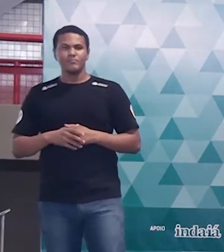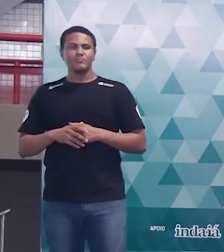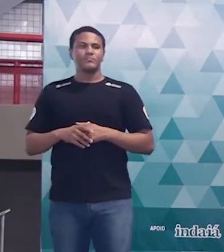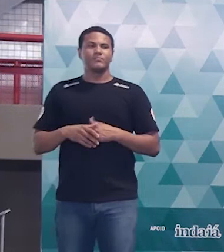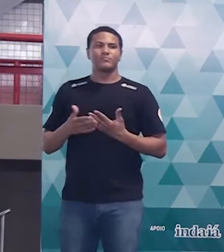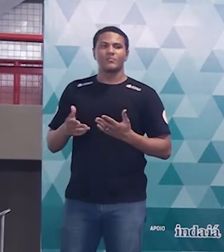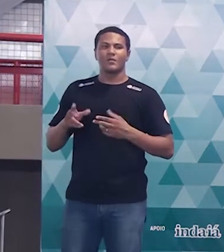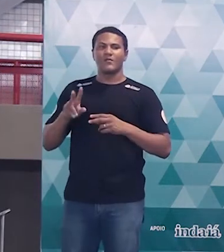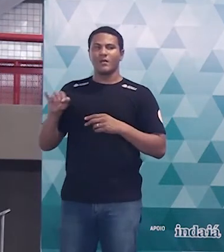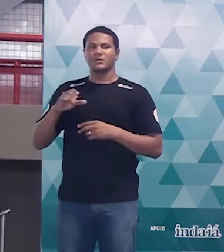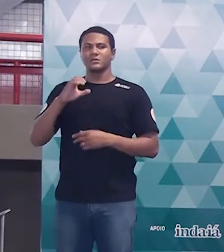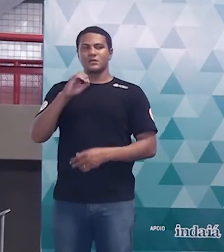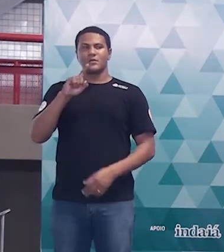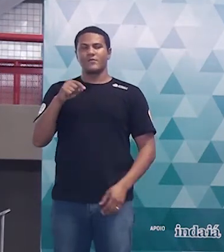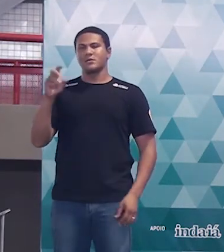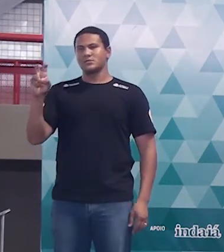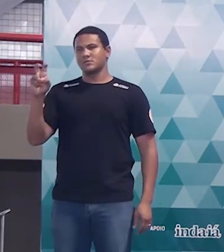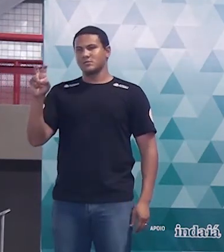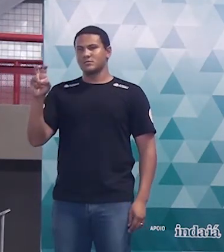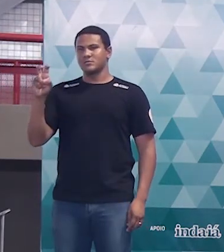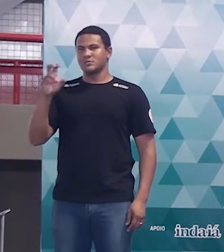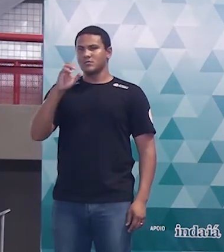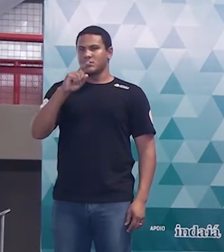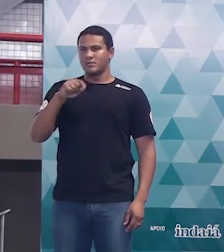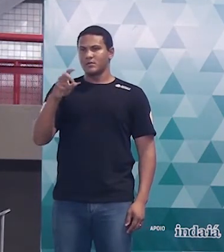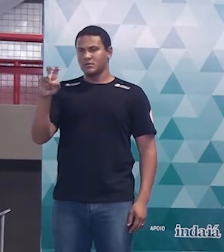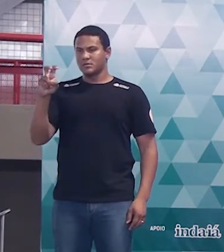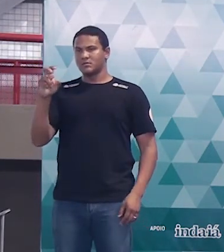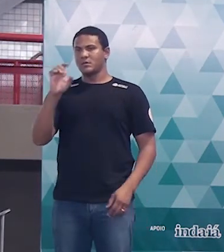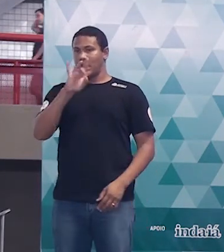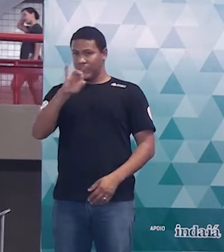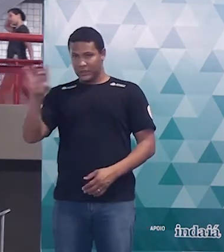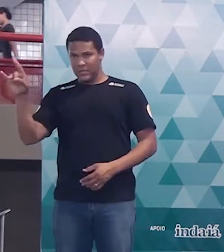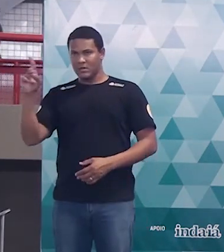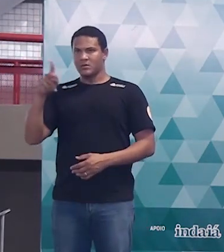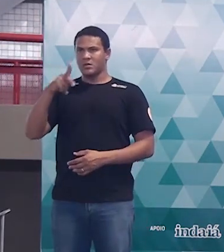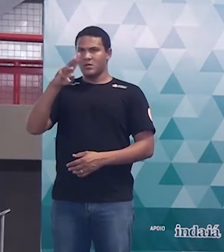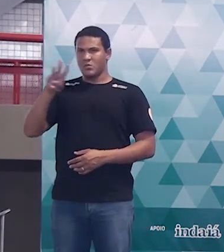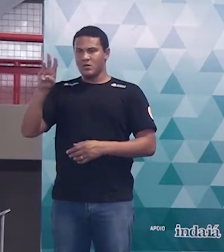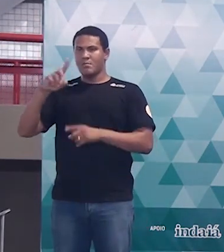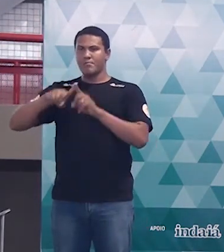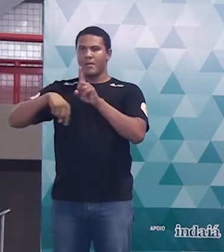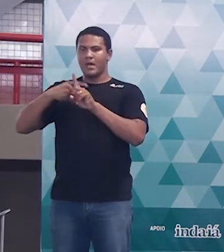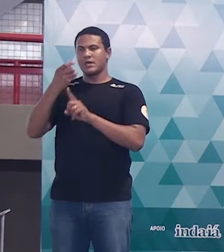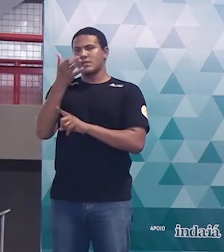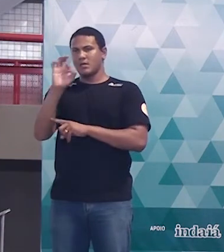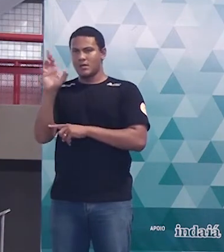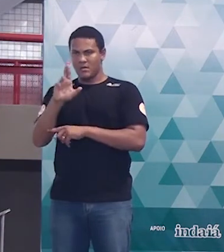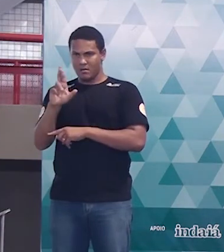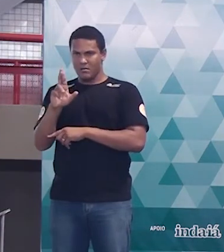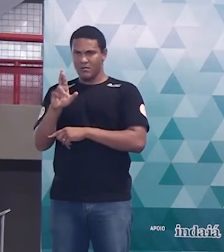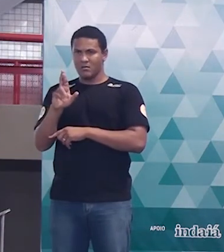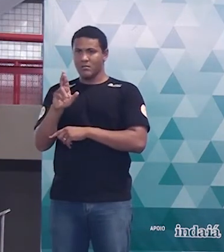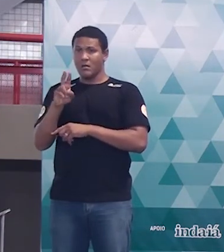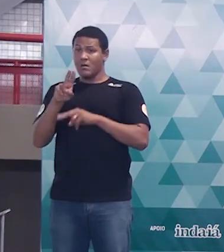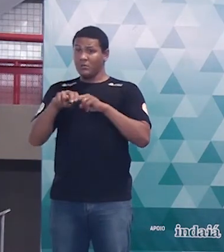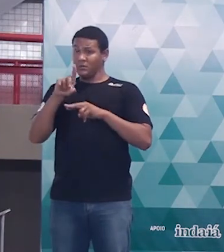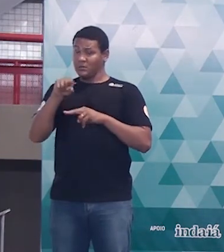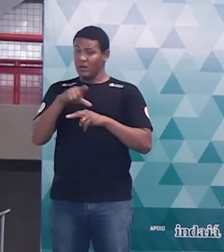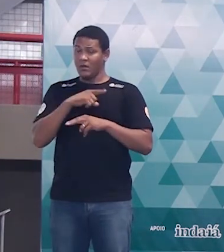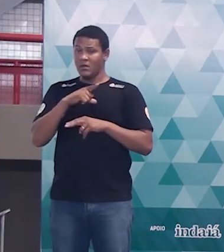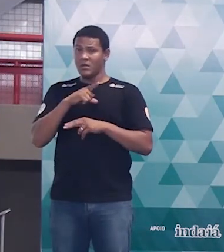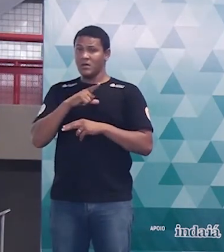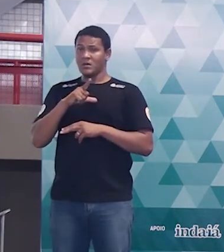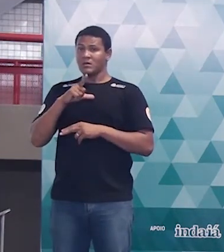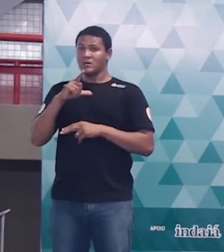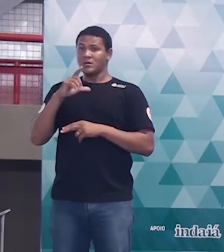ser 0,5 por cada quilowatt, mais R$ 10. Dessa vez o meu B não é igual a